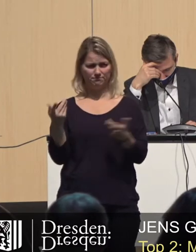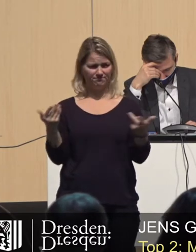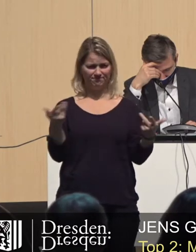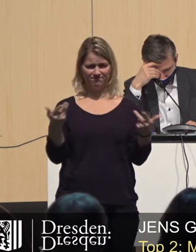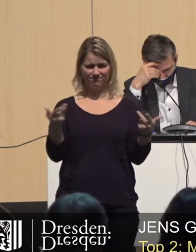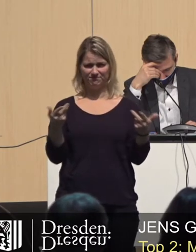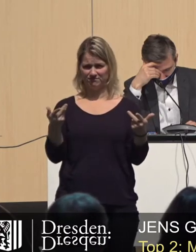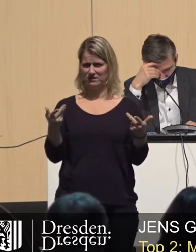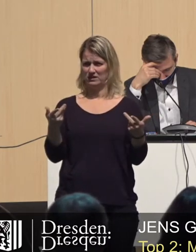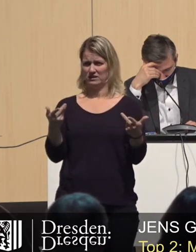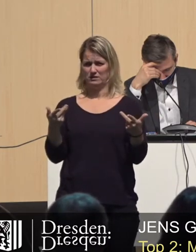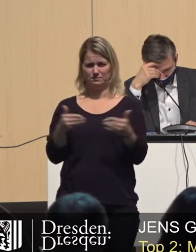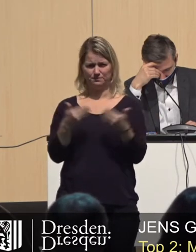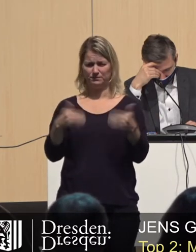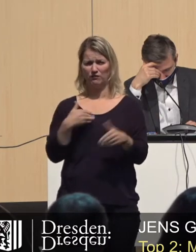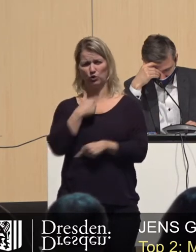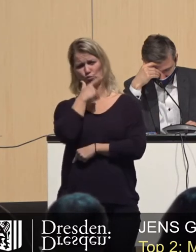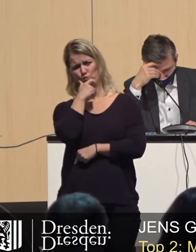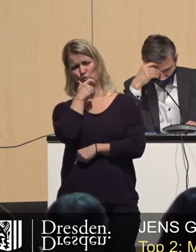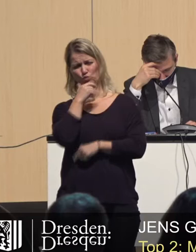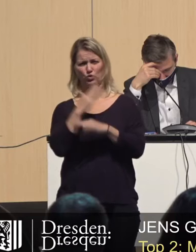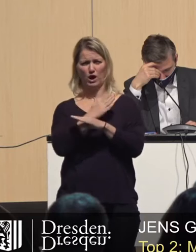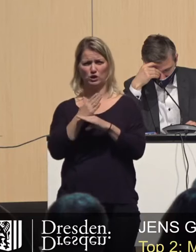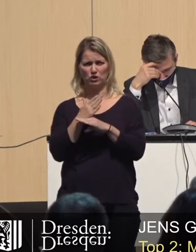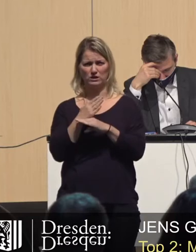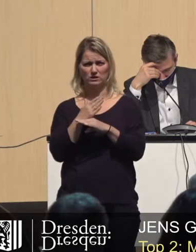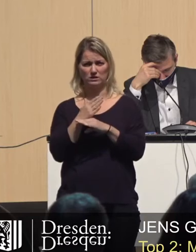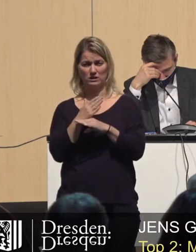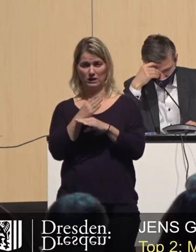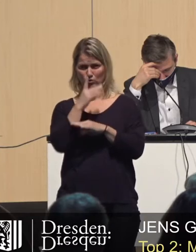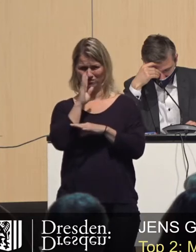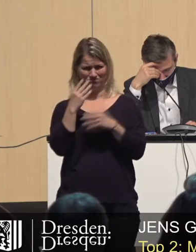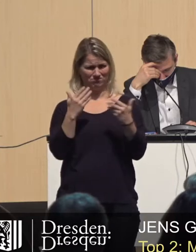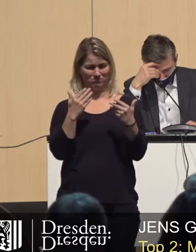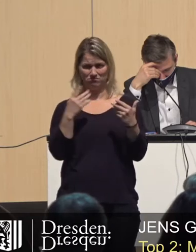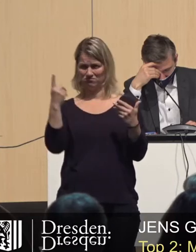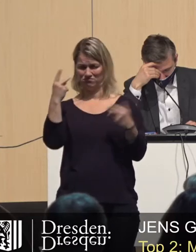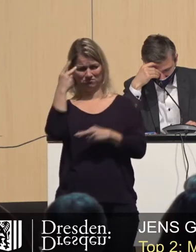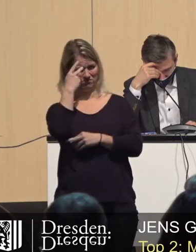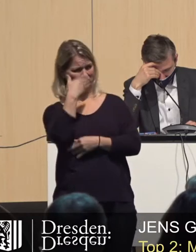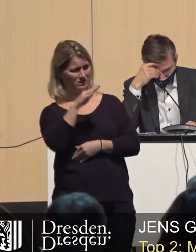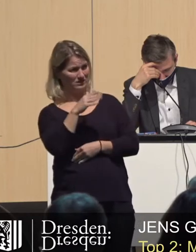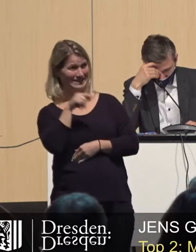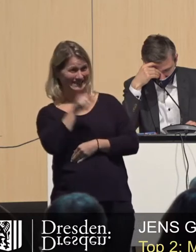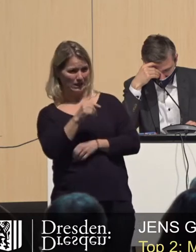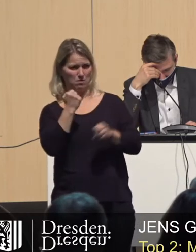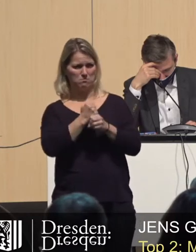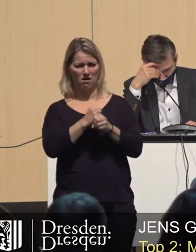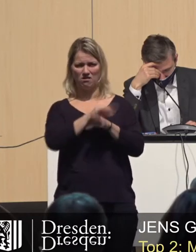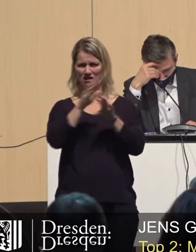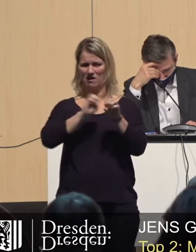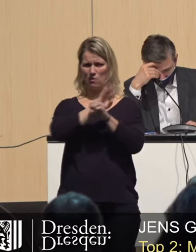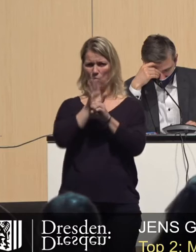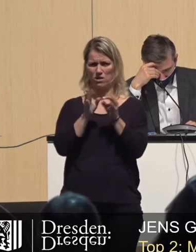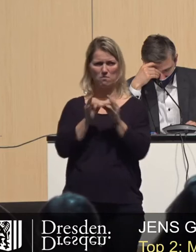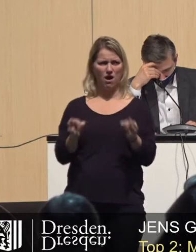dürft weiterarbeiten. Und das ist das, was dazu führt, dass die ganzen Corona-Maßnahmen